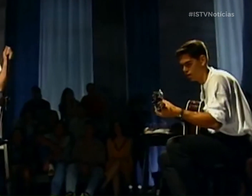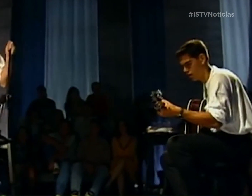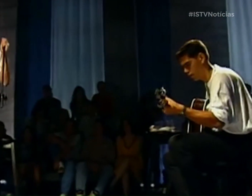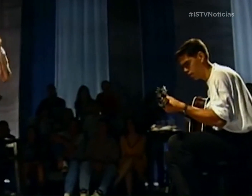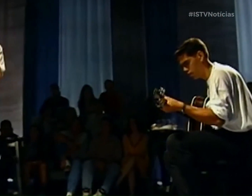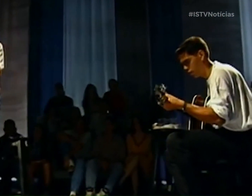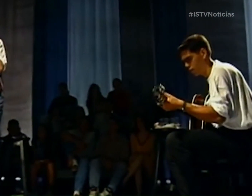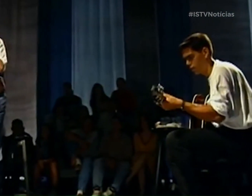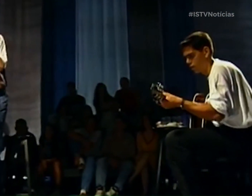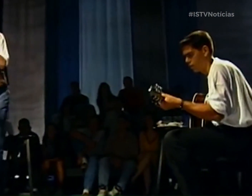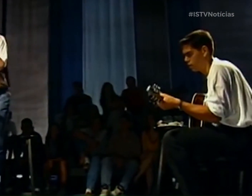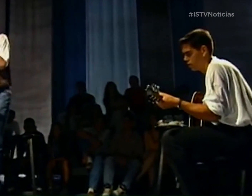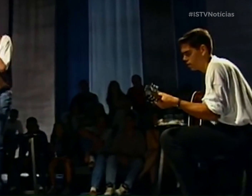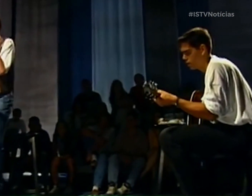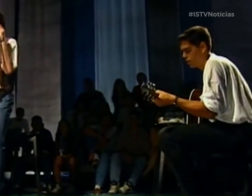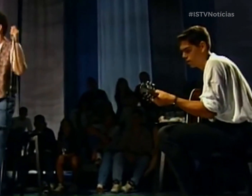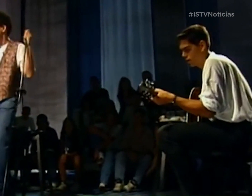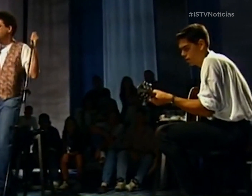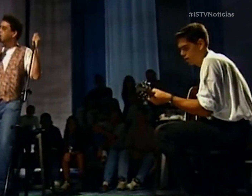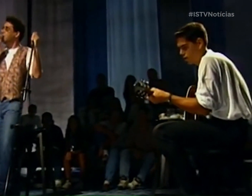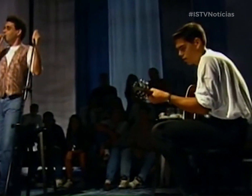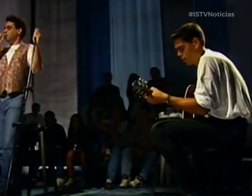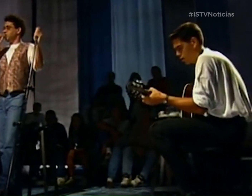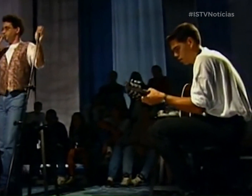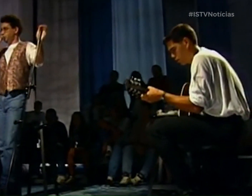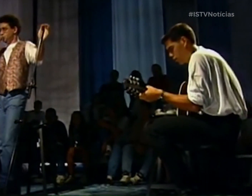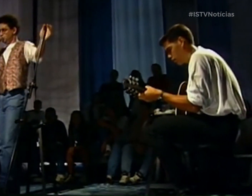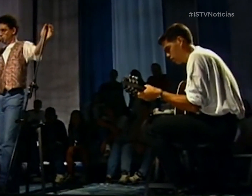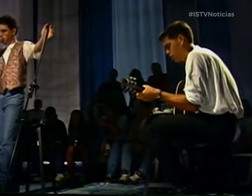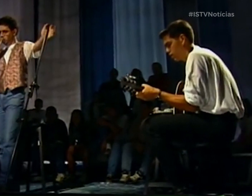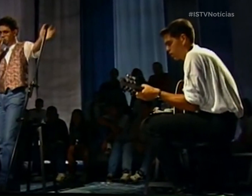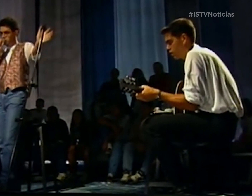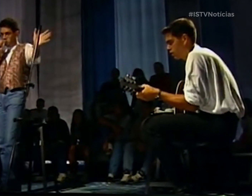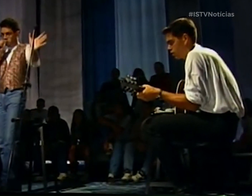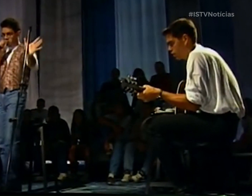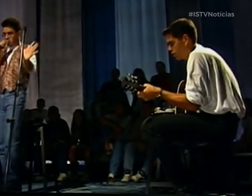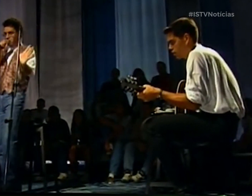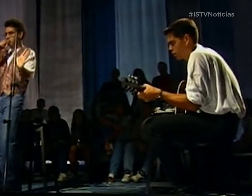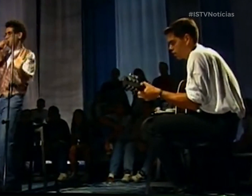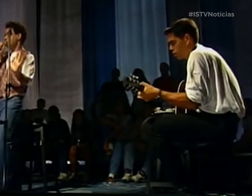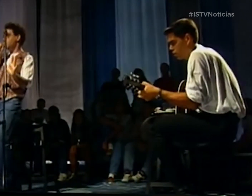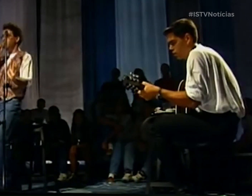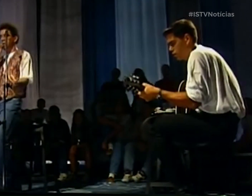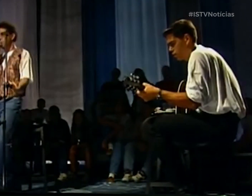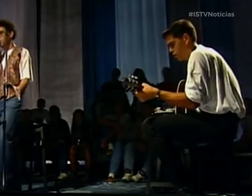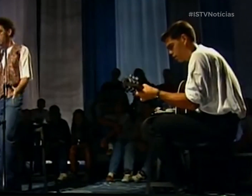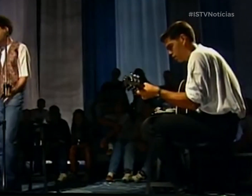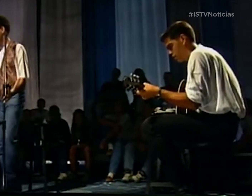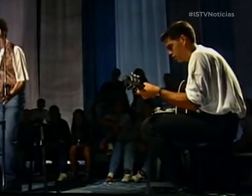só tua casa, mas a vizinhança inteira.